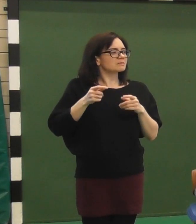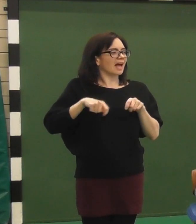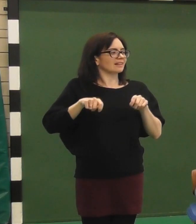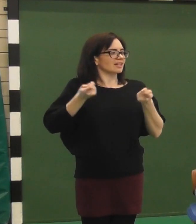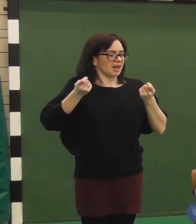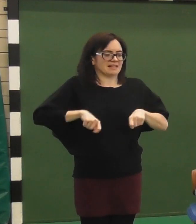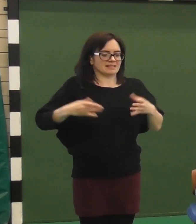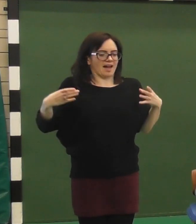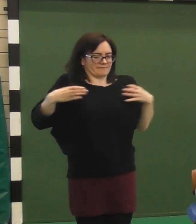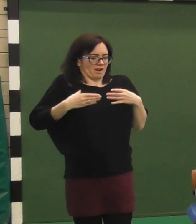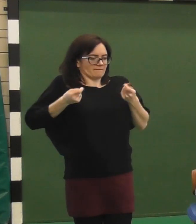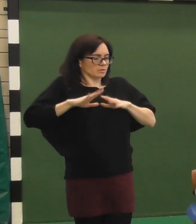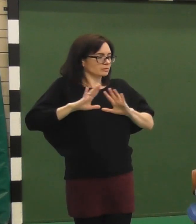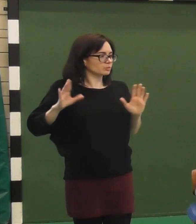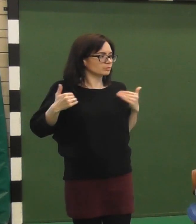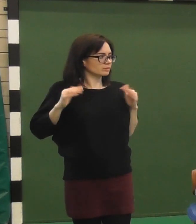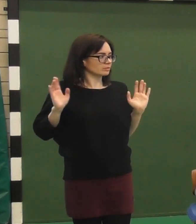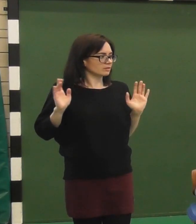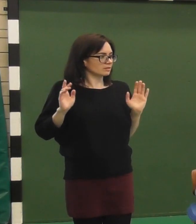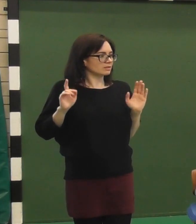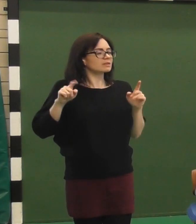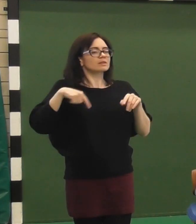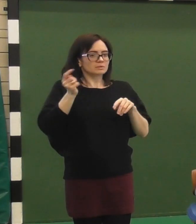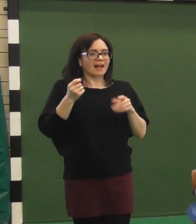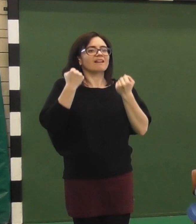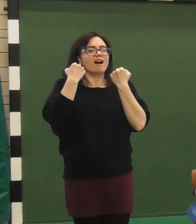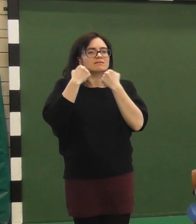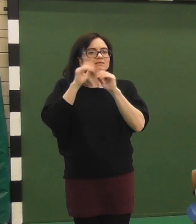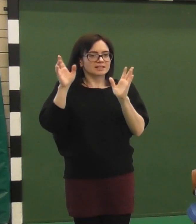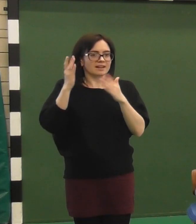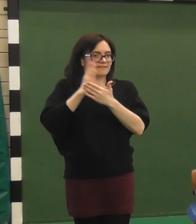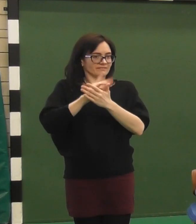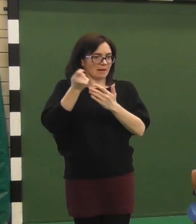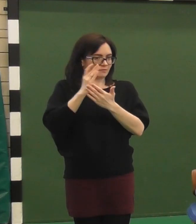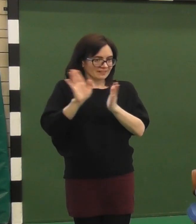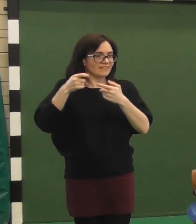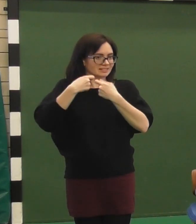a karanténban felszabadulás után ott már azért